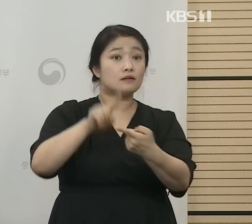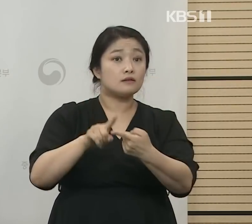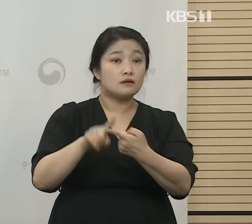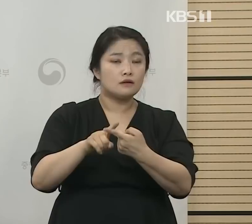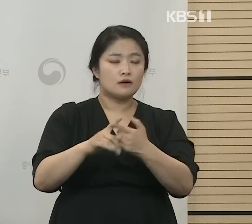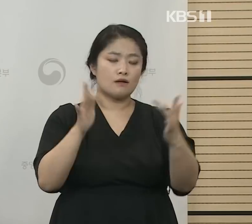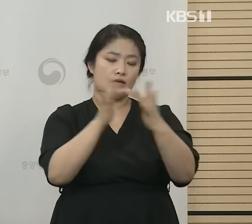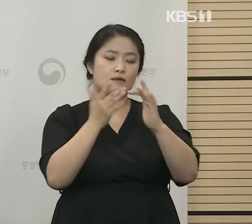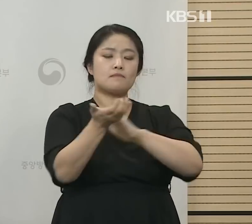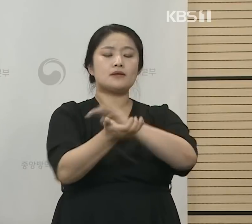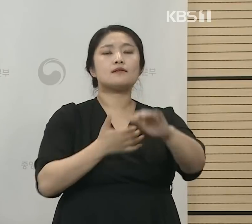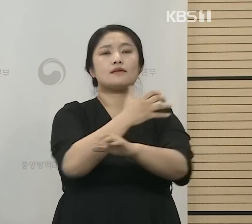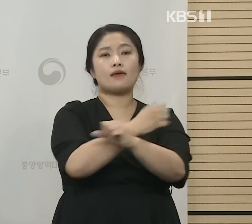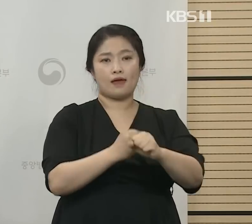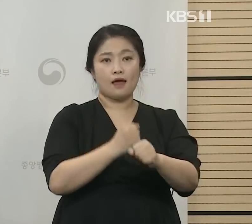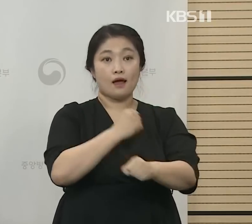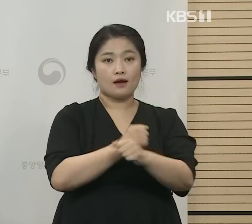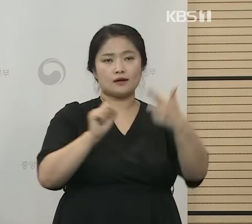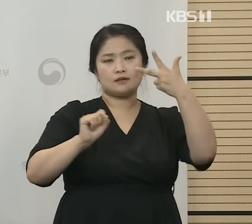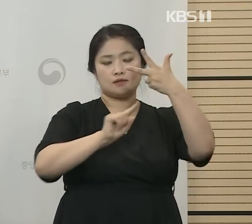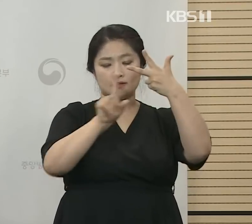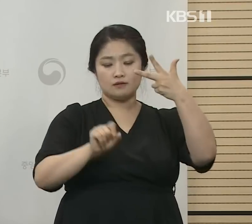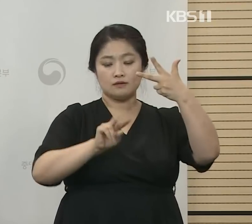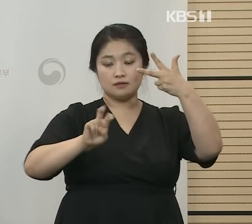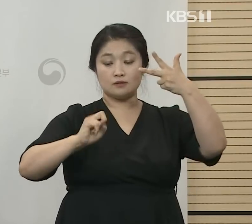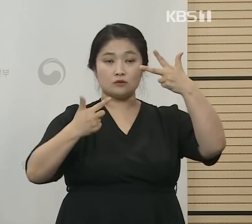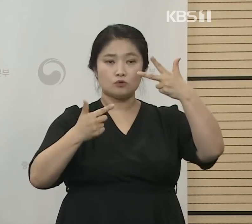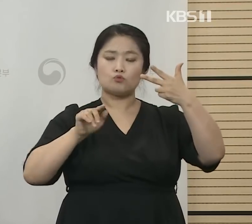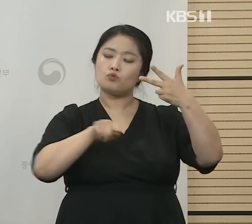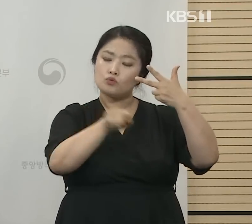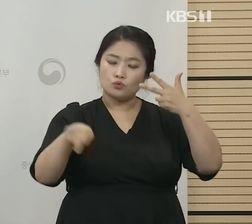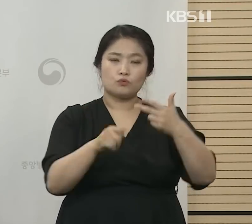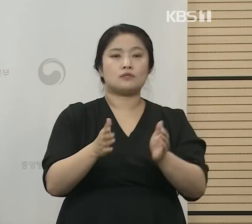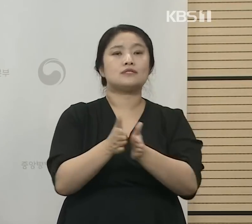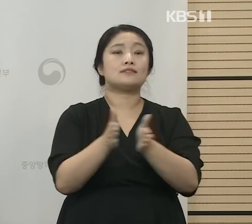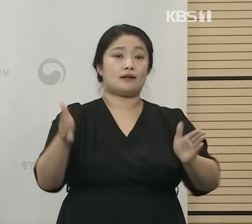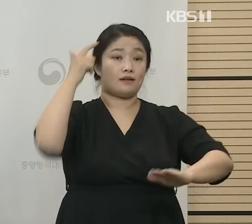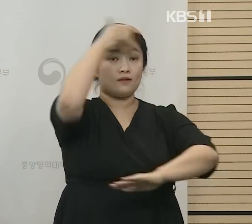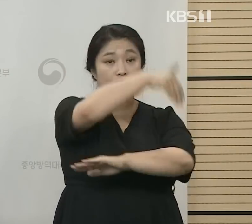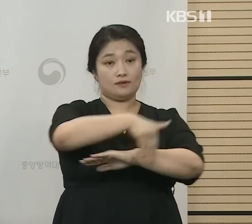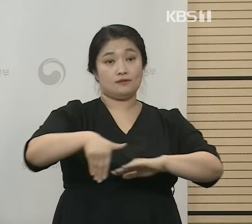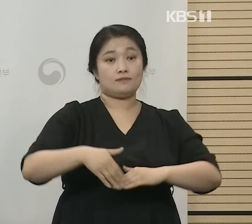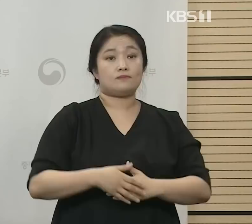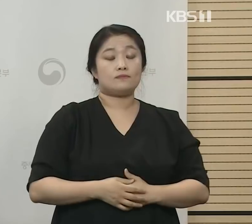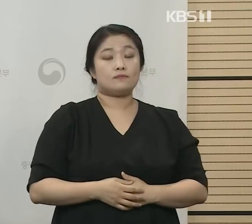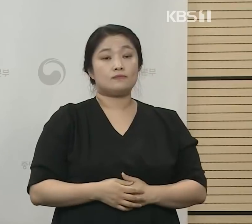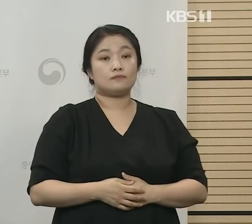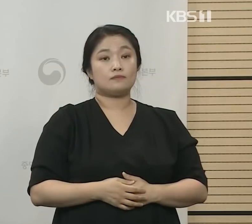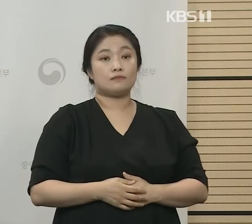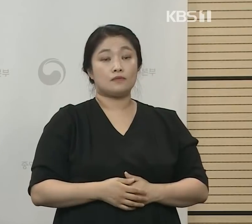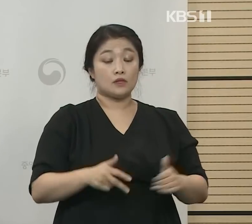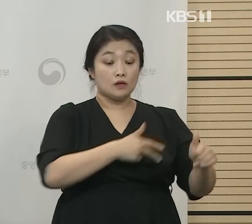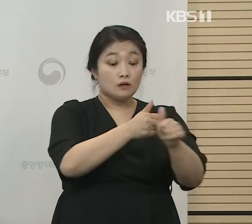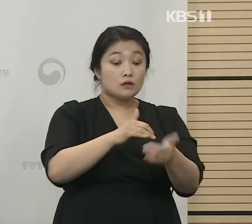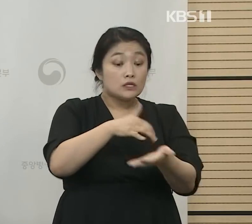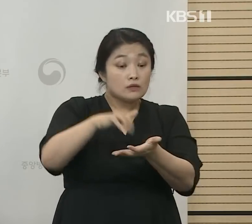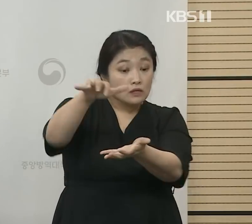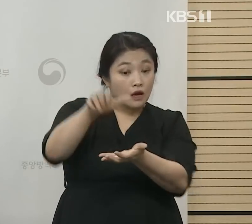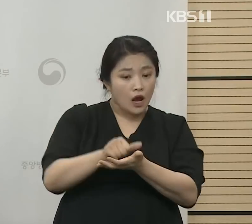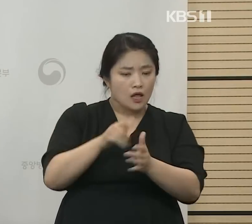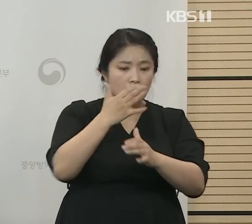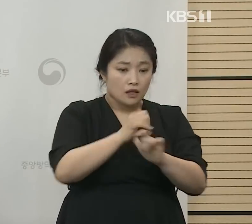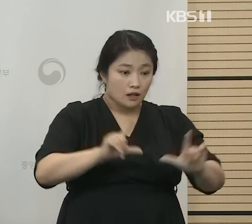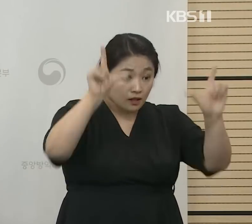대해서는 온라인 사전 예약을 거쳐 7월 26일 주부터 접종을 시작할 계획입니다. 백신 도입량 및